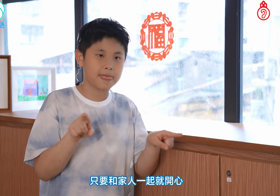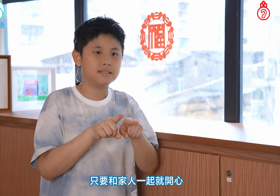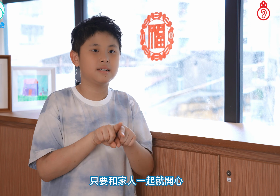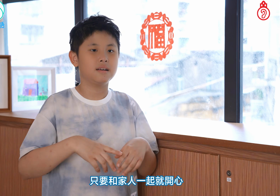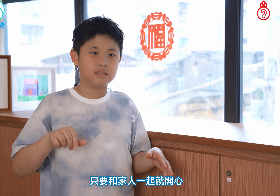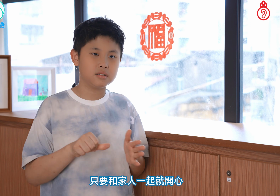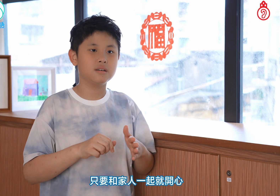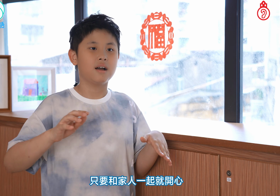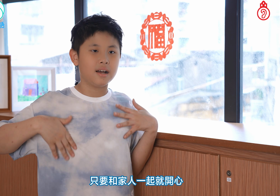就好開心啦。